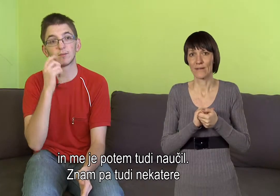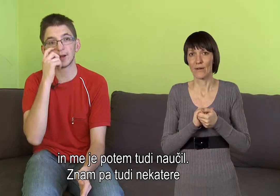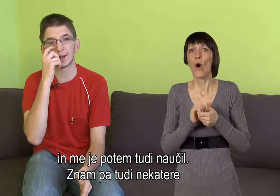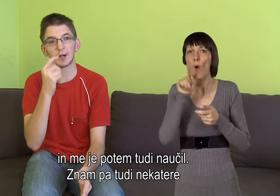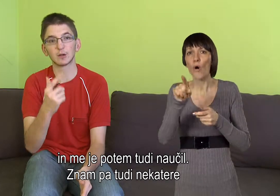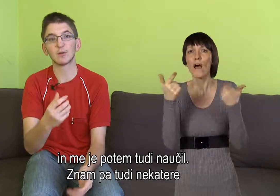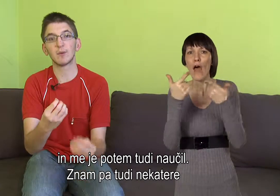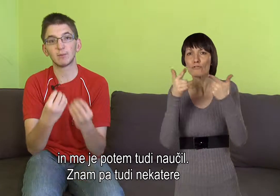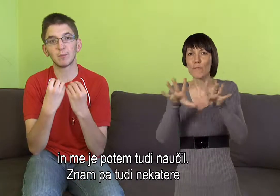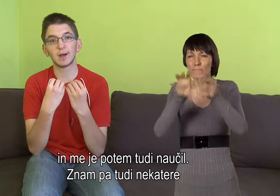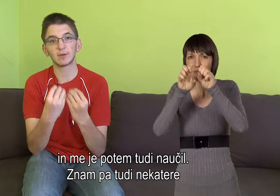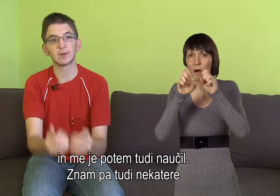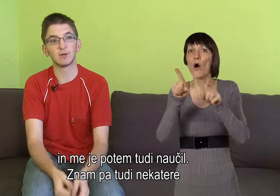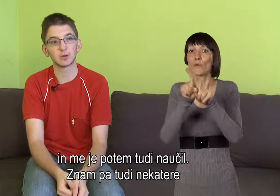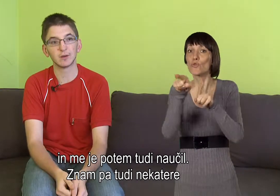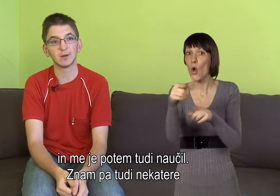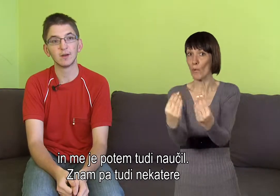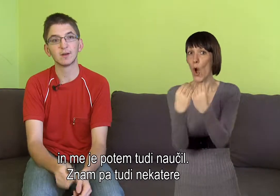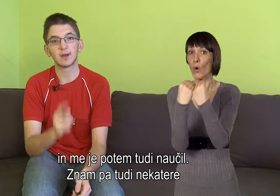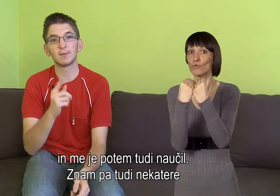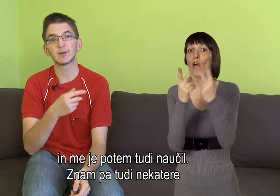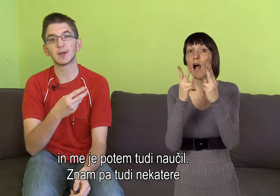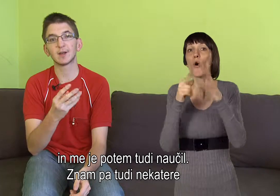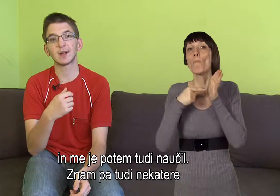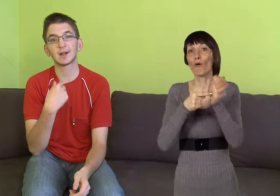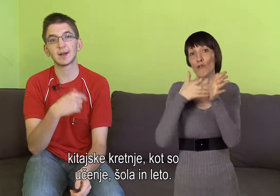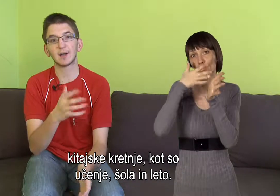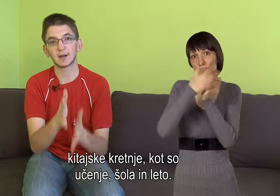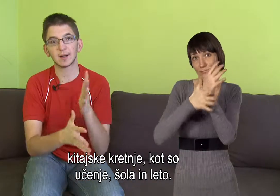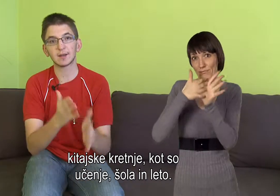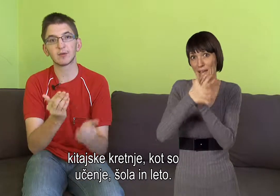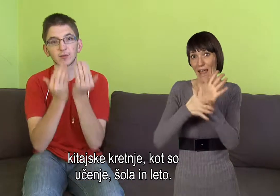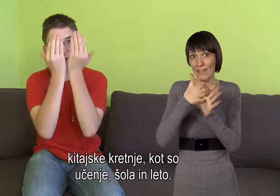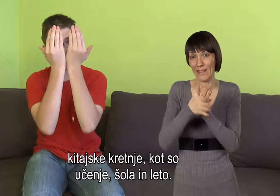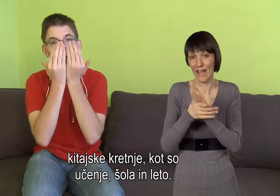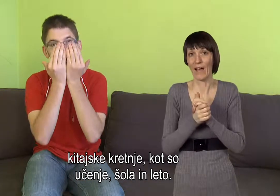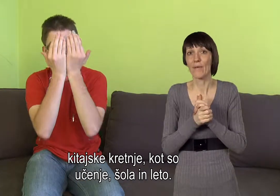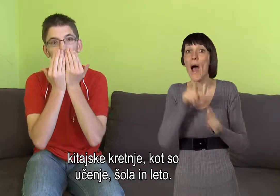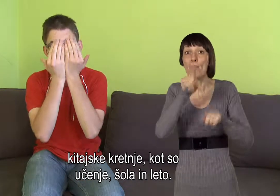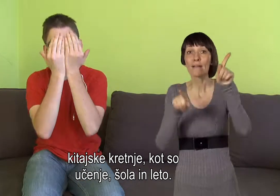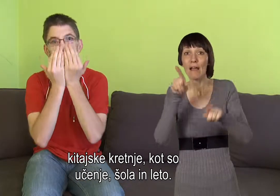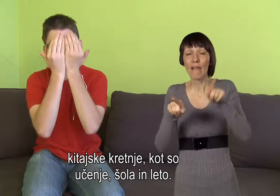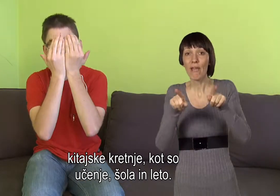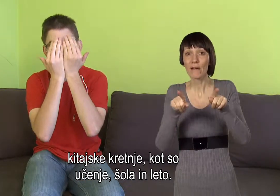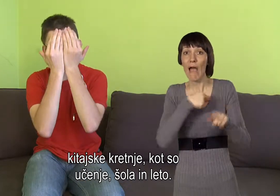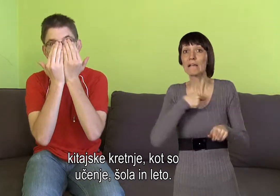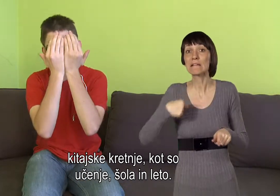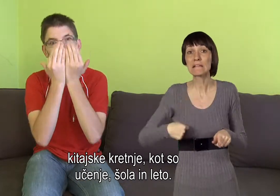tudi pol je lažje razumel, pa me je tudi naučil, ne. Znam pa tudi nekatere kitajske kretnje, kot so